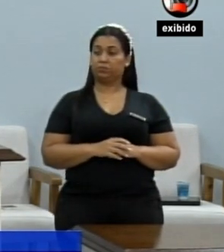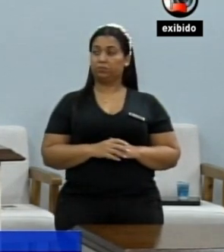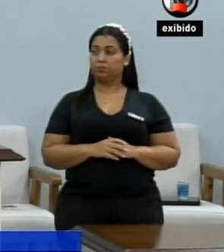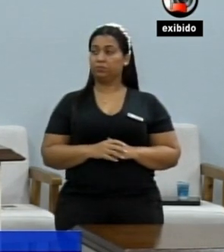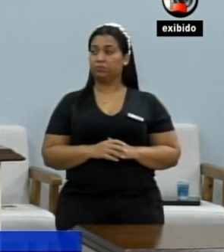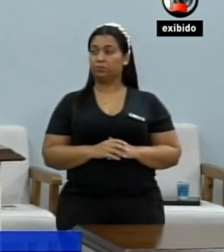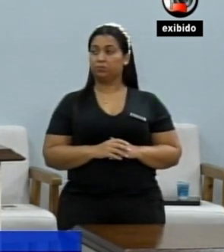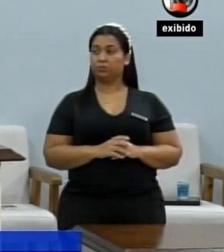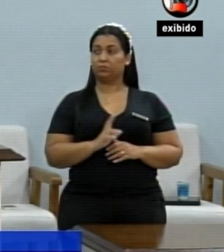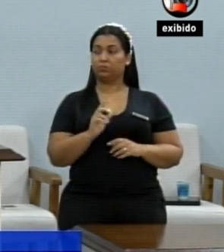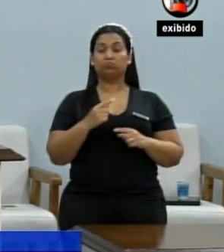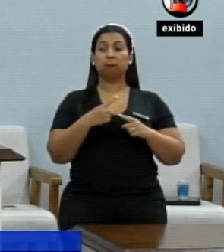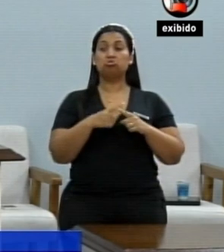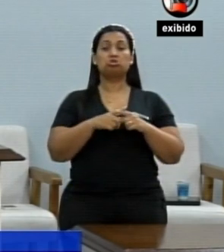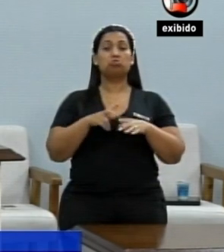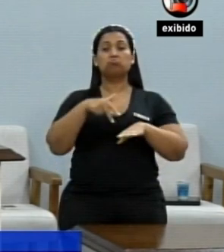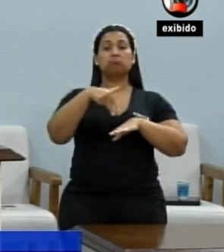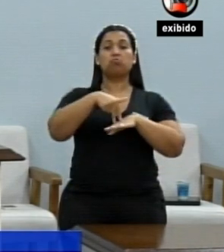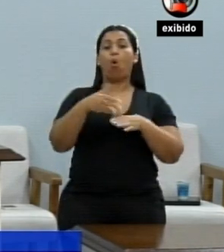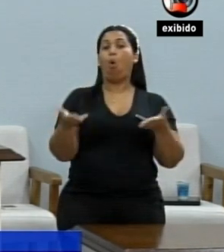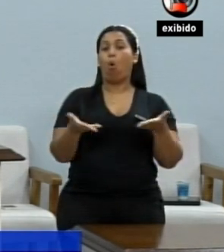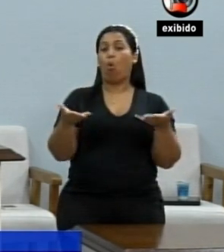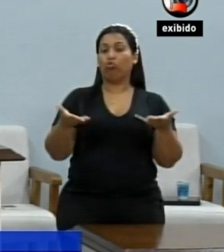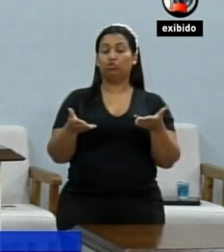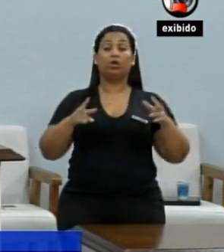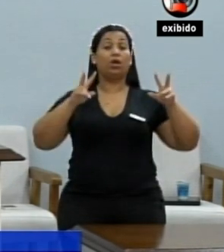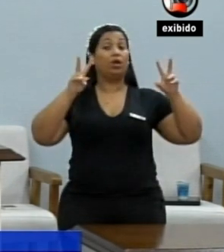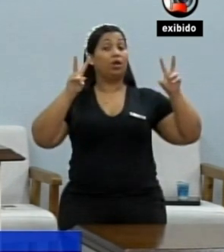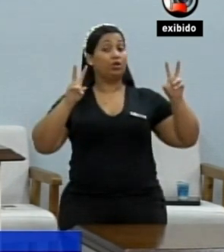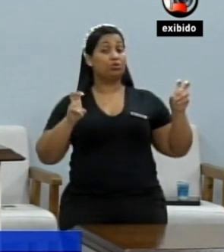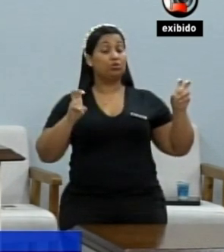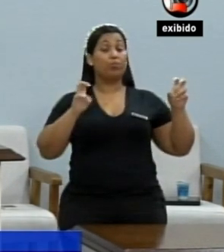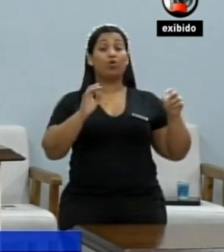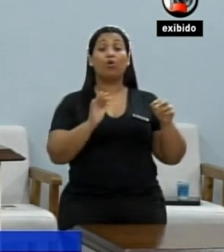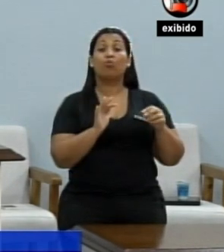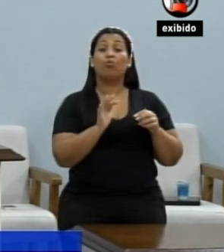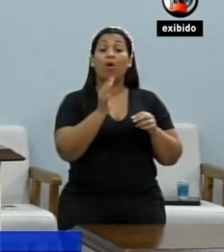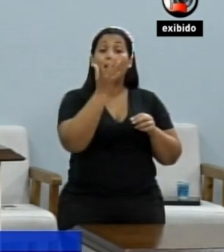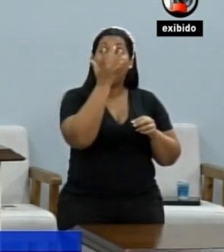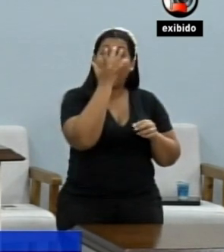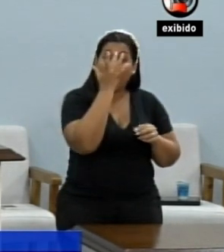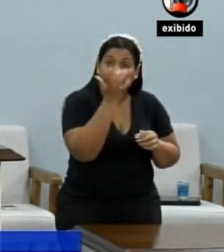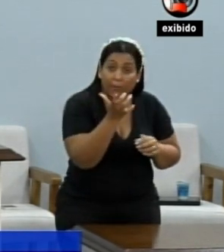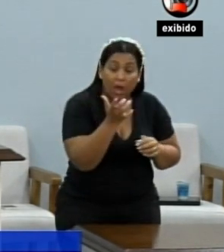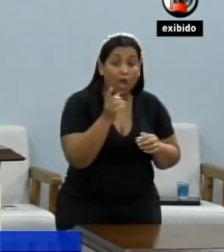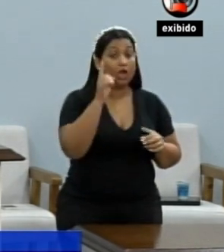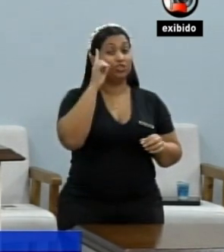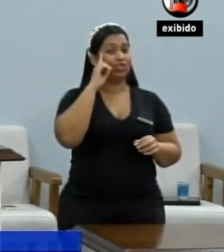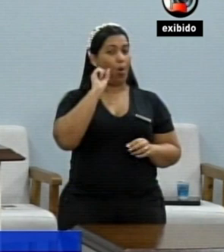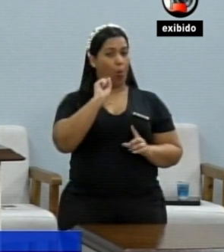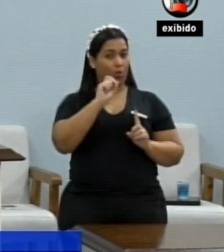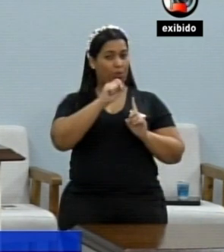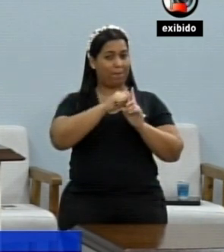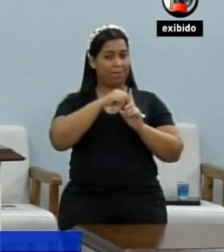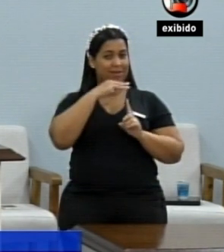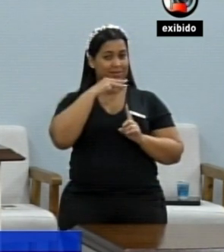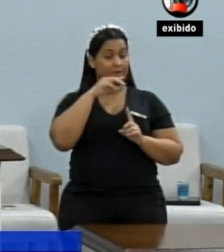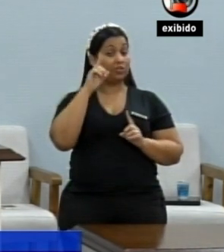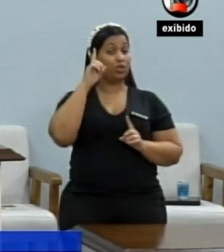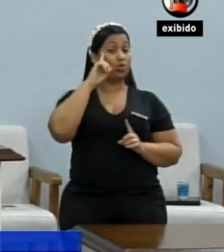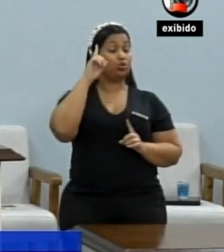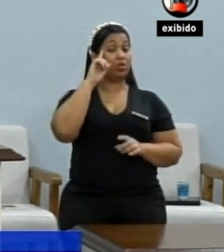O motivo de eu estar hoje aqui na tribuna é sobre o amanhã. Não só o 8 de março, que é o